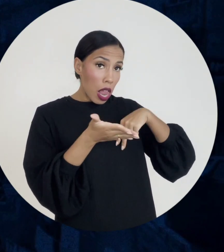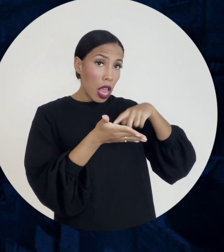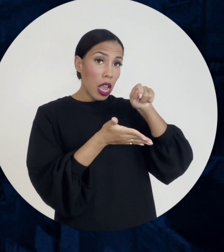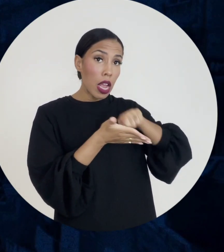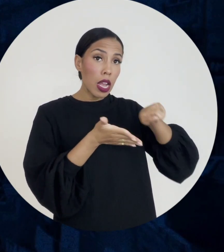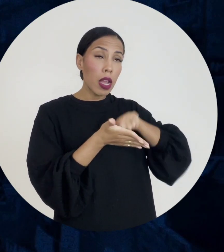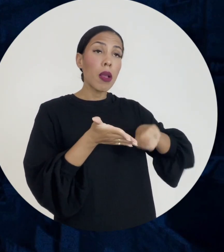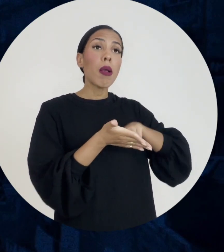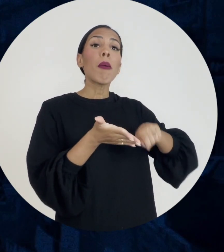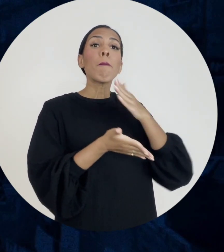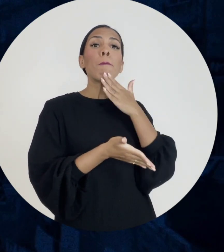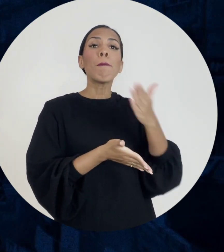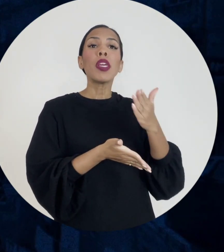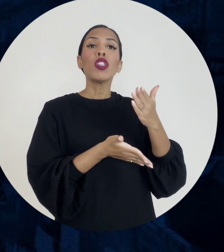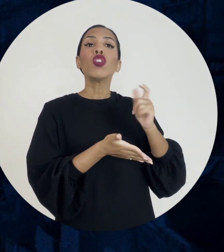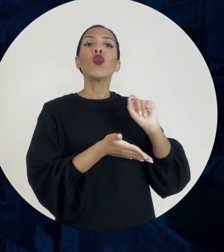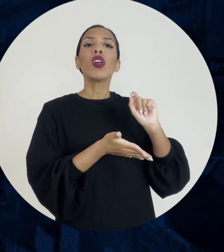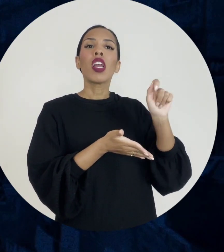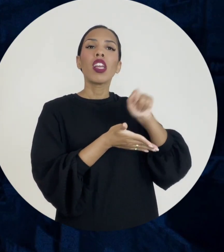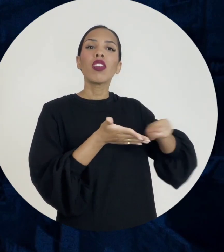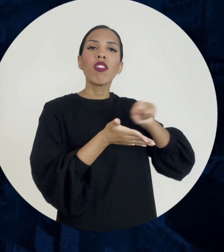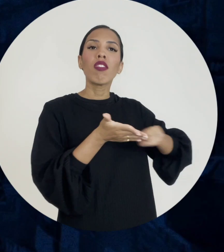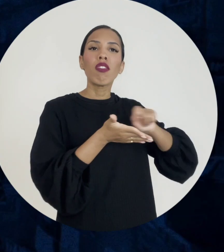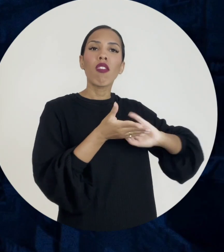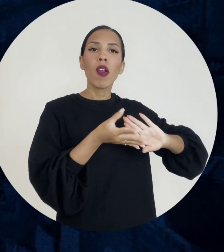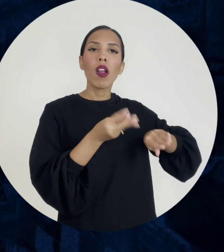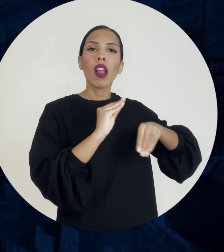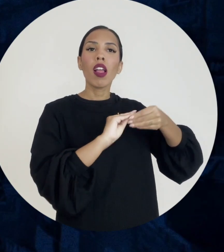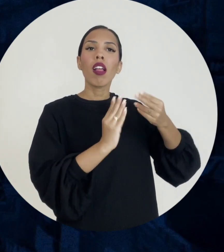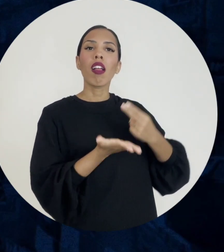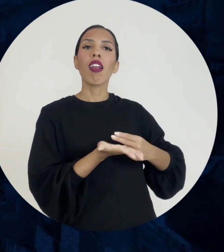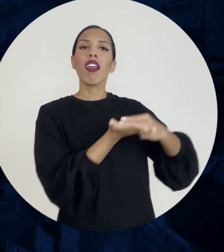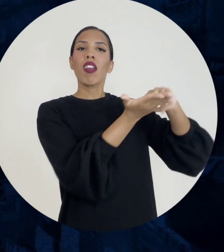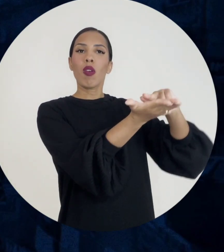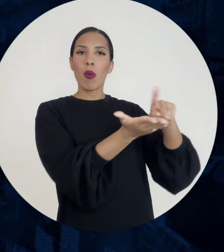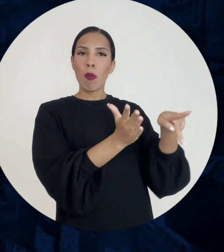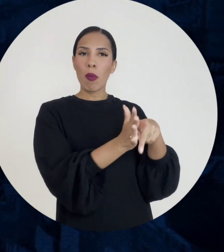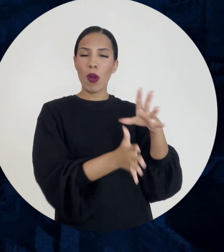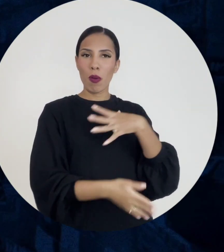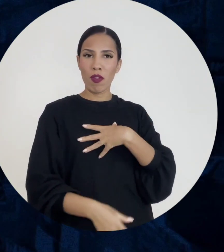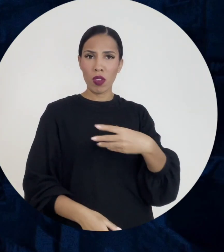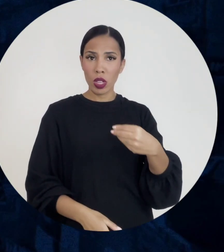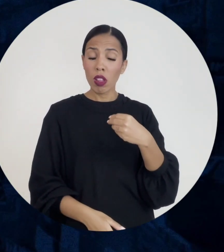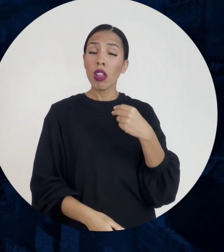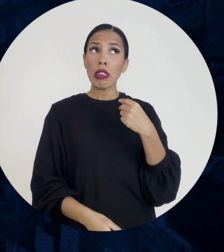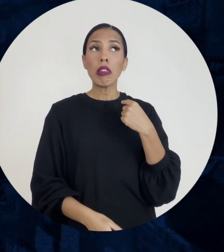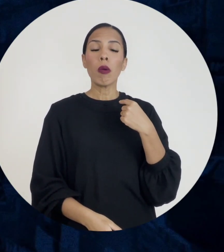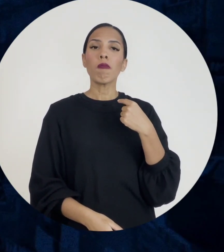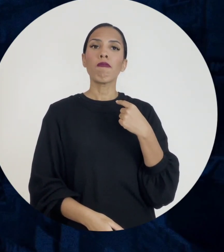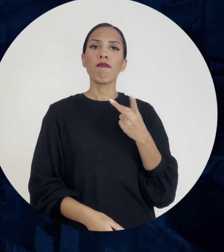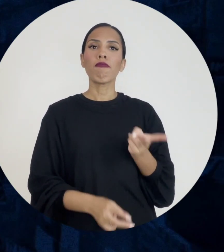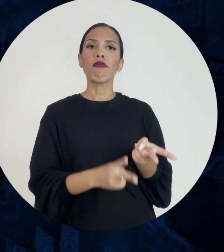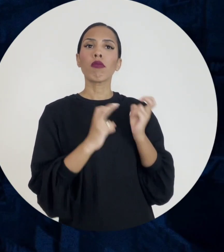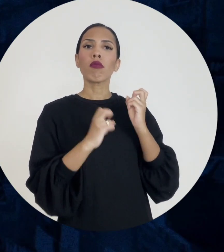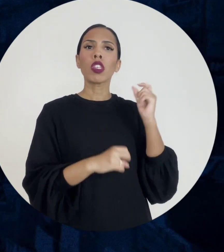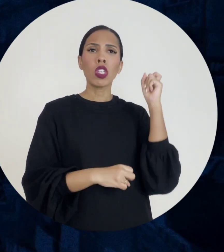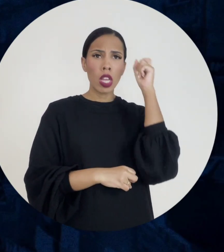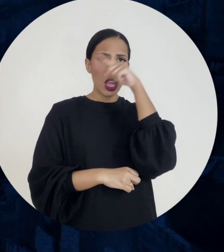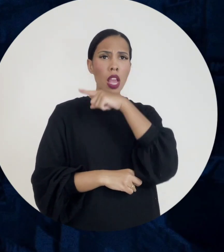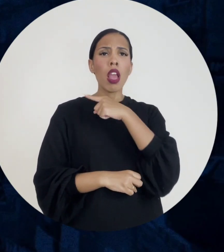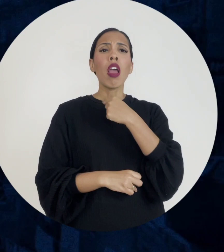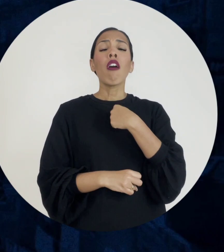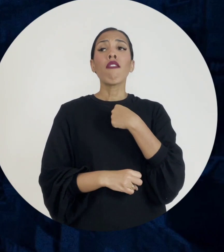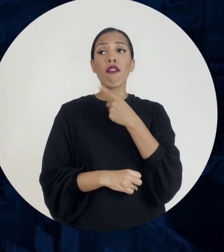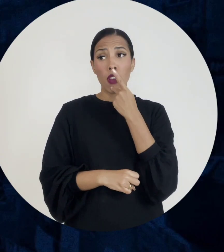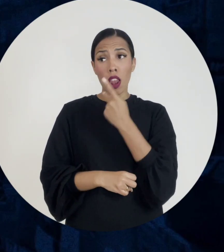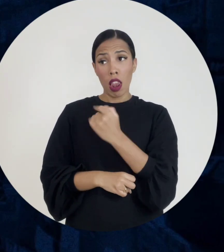escrever as cartas para ela mandar para os filhos. Então aquilo para ela era muito difícil, né? Aí ela falava assim: eu vou botar você